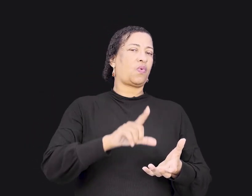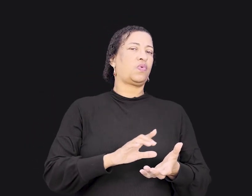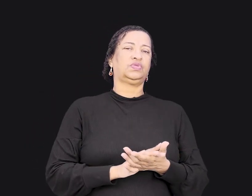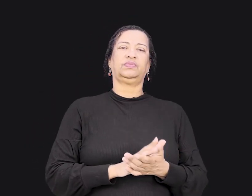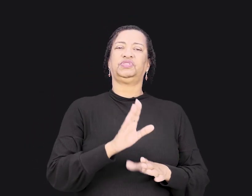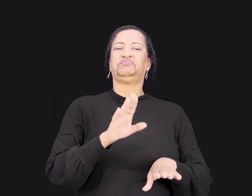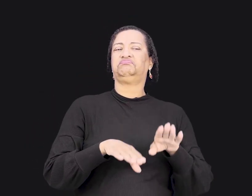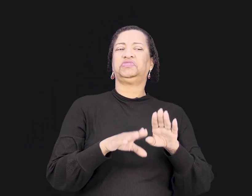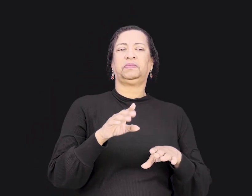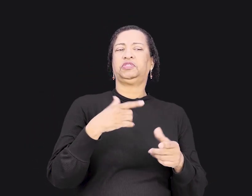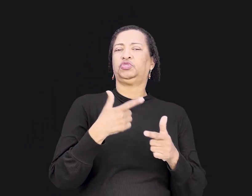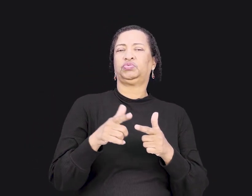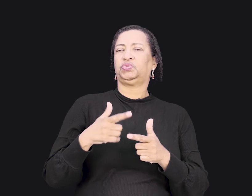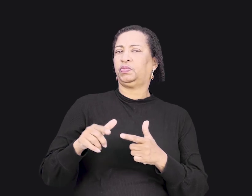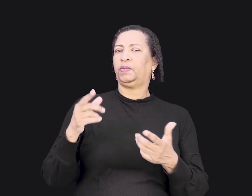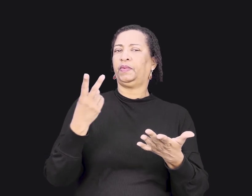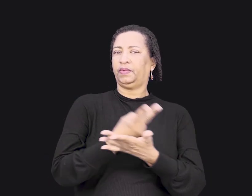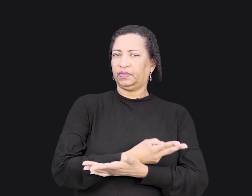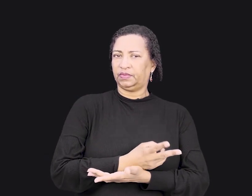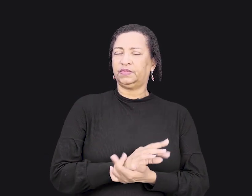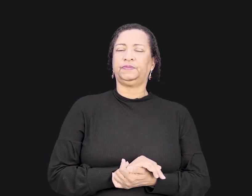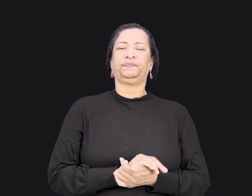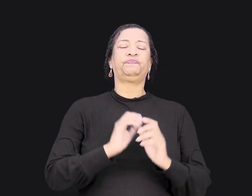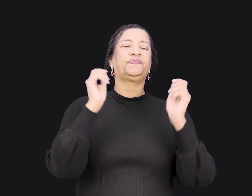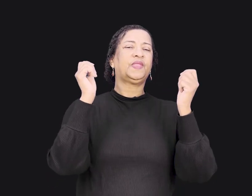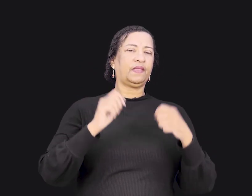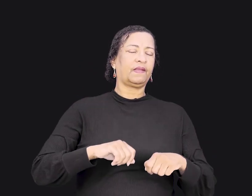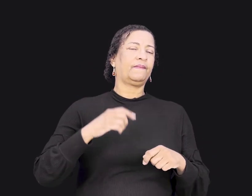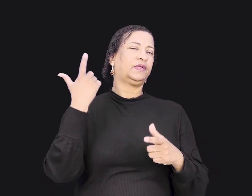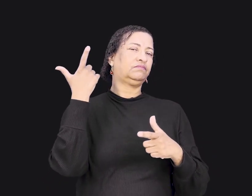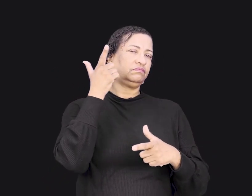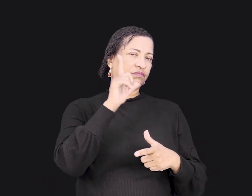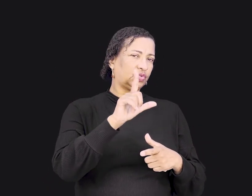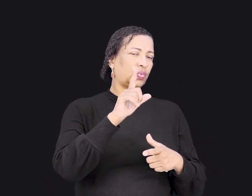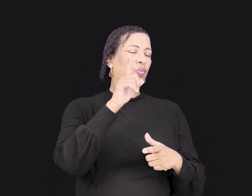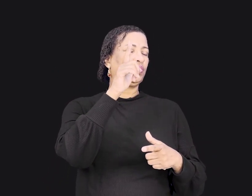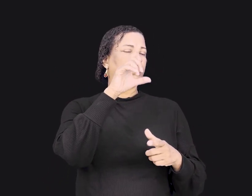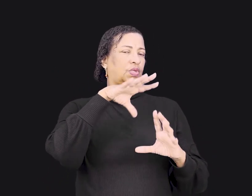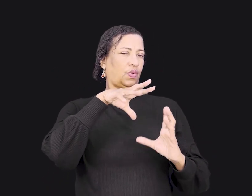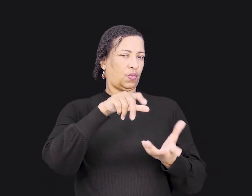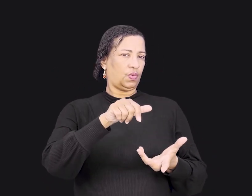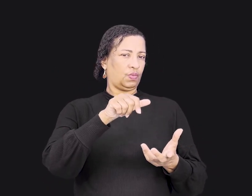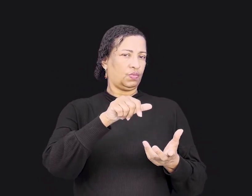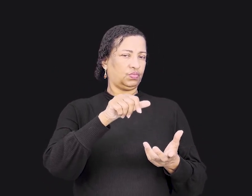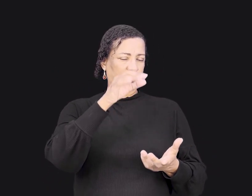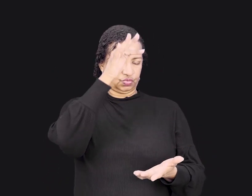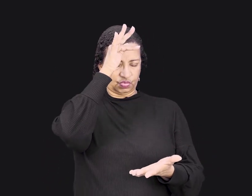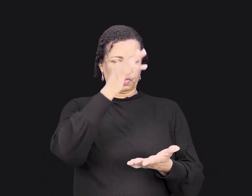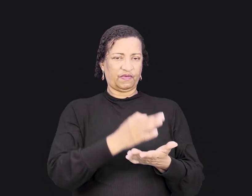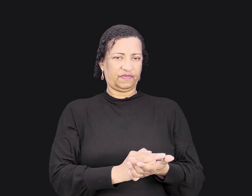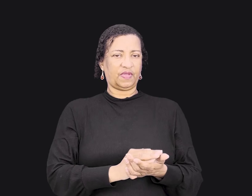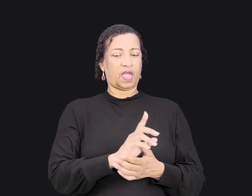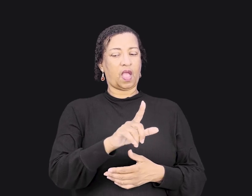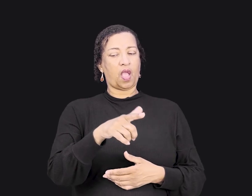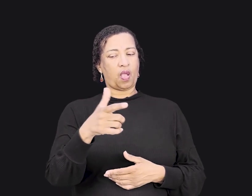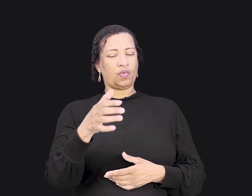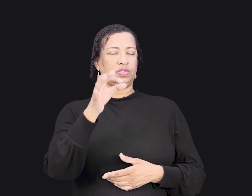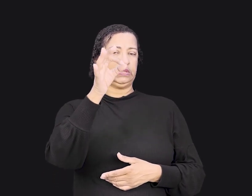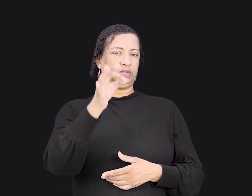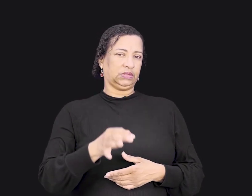circunstâncias e obstáculos. Essa capacidade de conquistar o mundo pela fé é outro ponto da bússola da certeza.